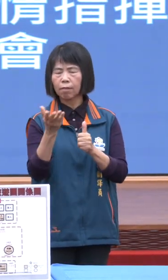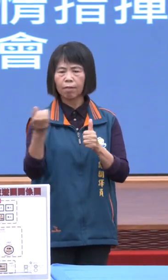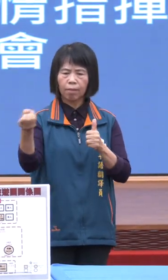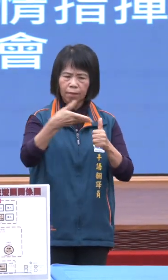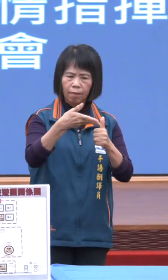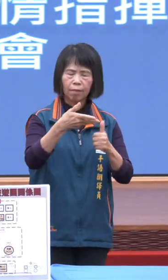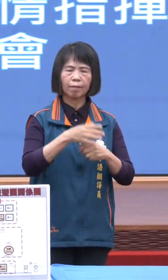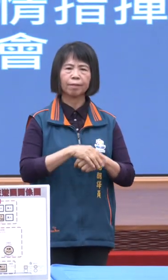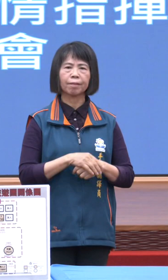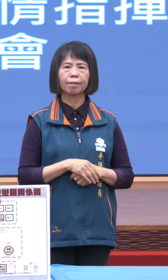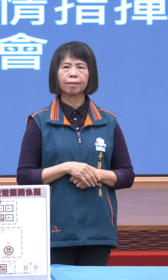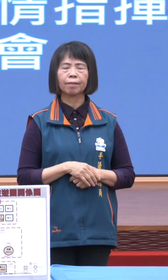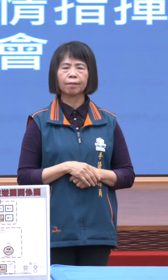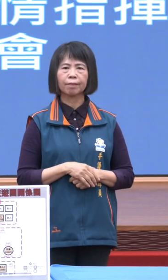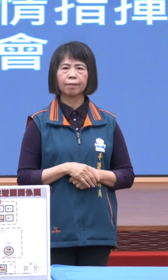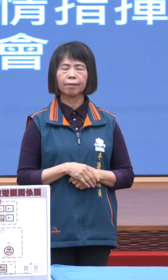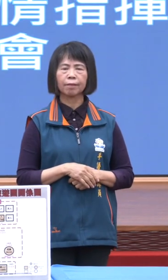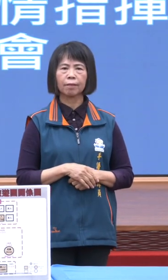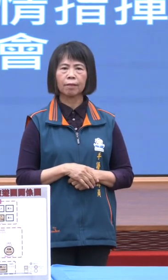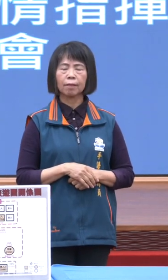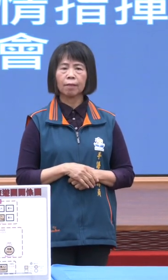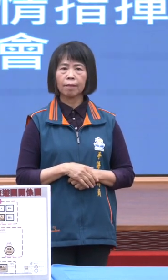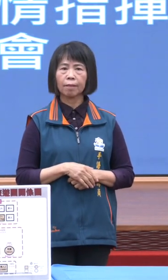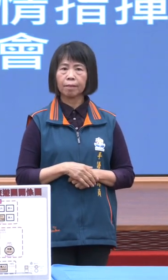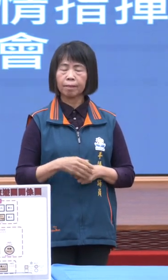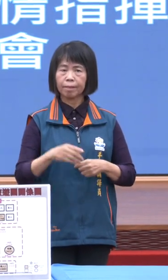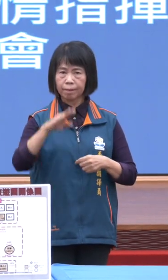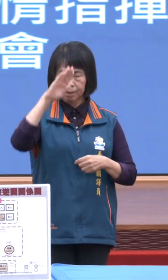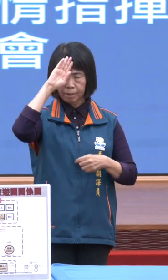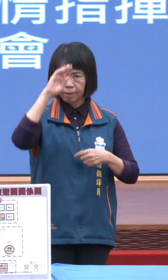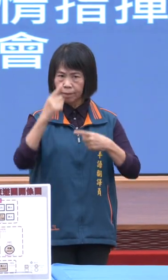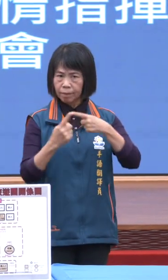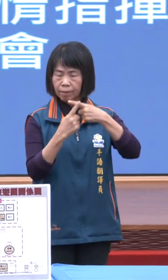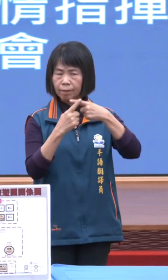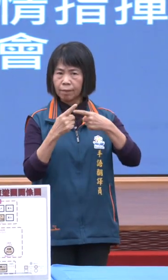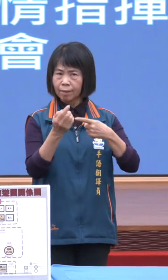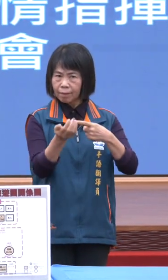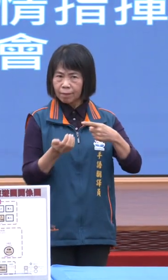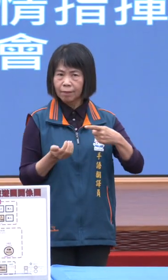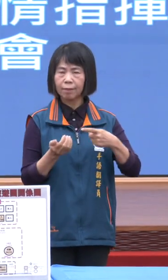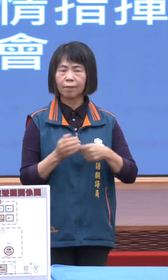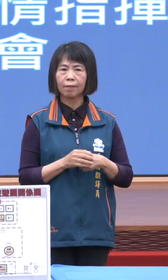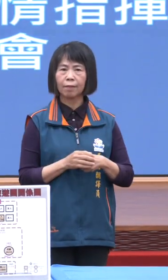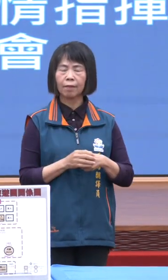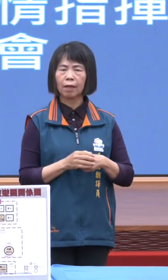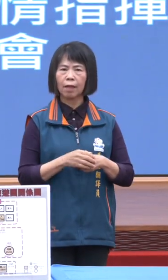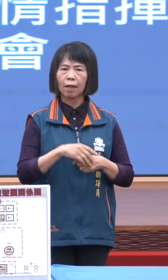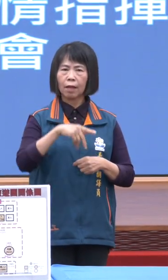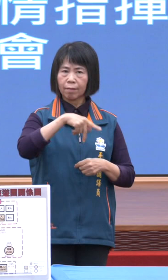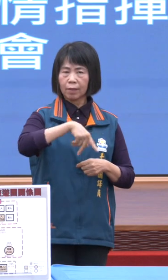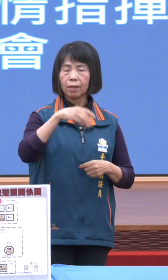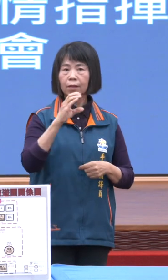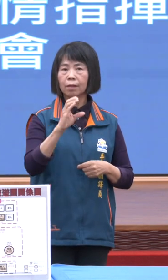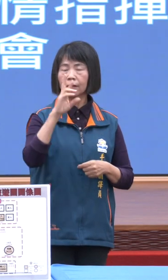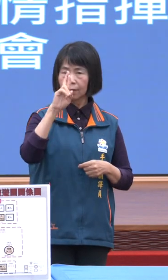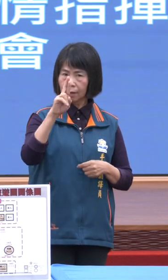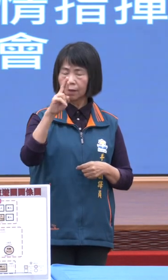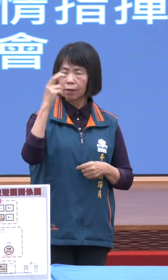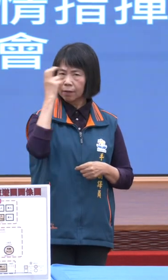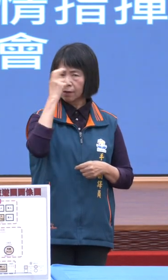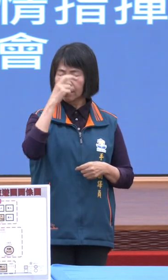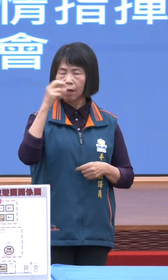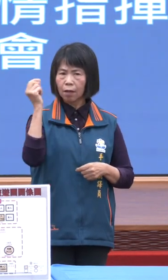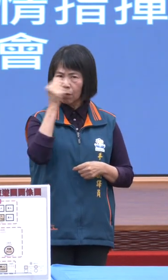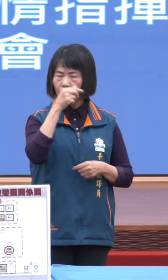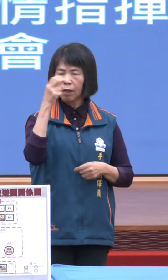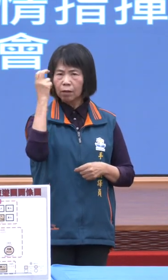果。那在这个确诊之前我们刚才报告过了，也做过一次 PCR， 做过一次快筛